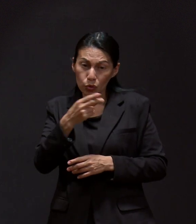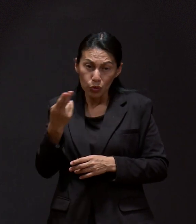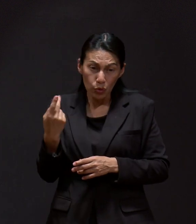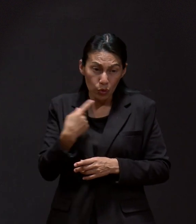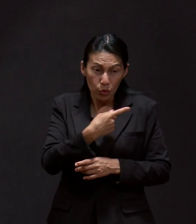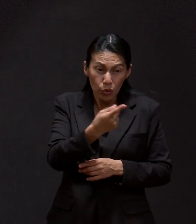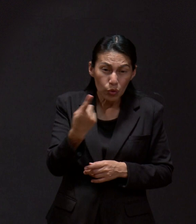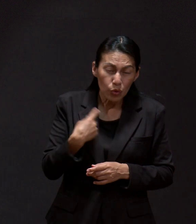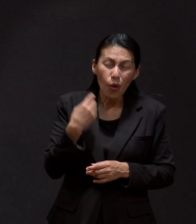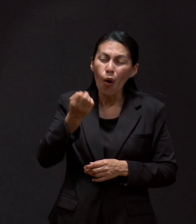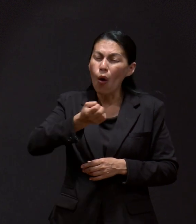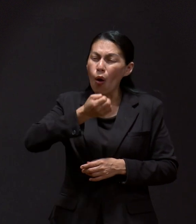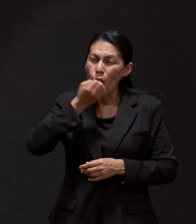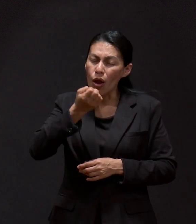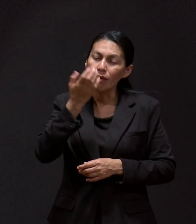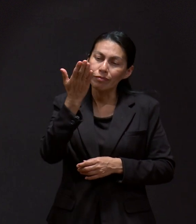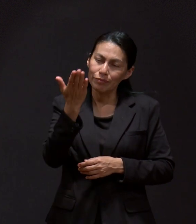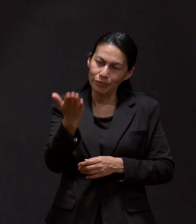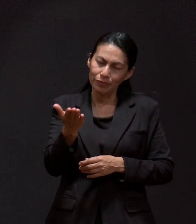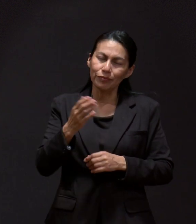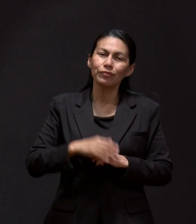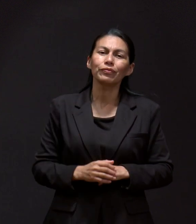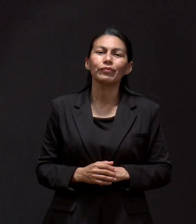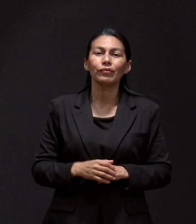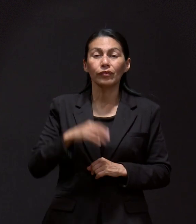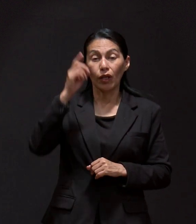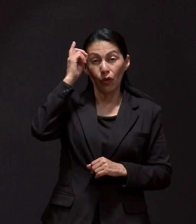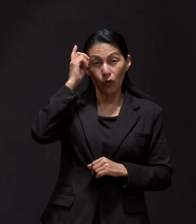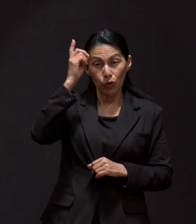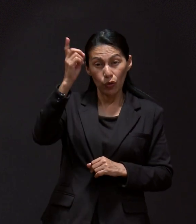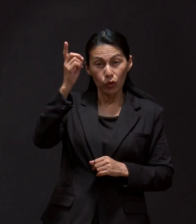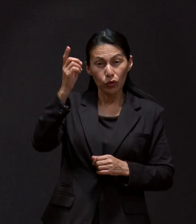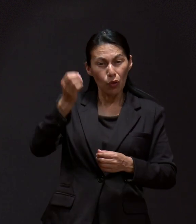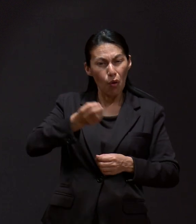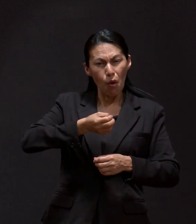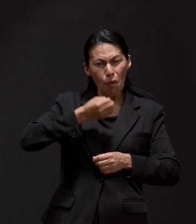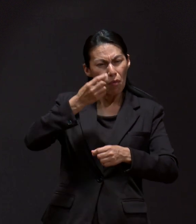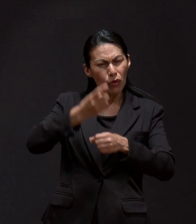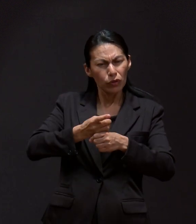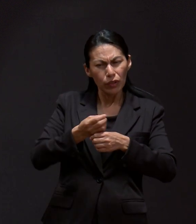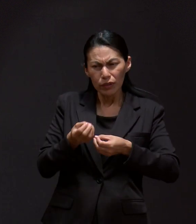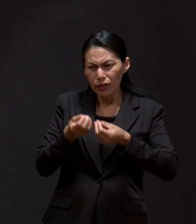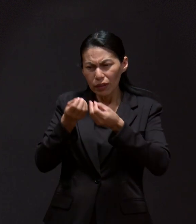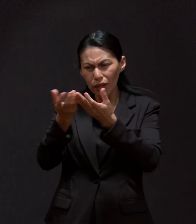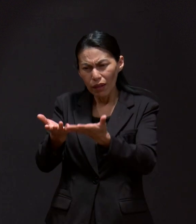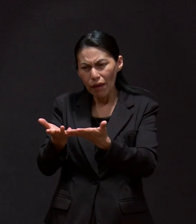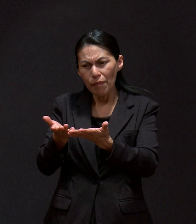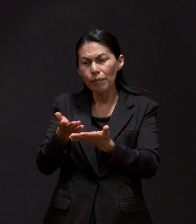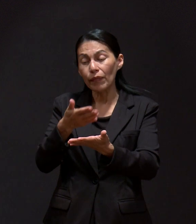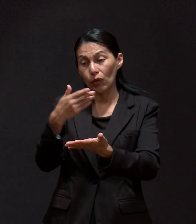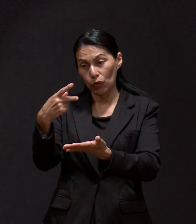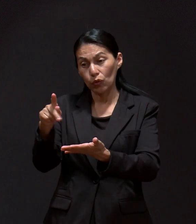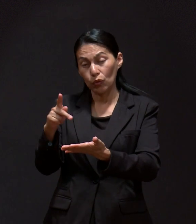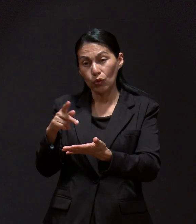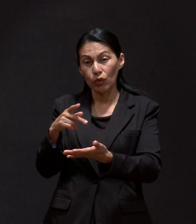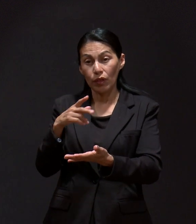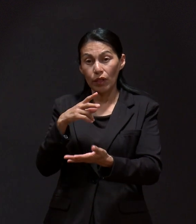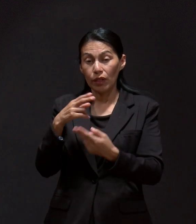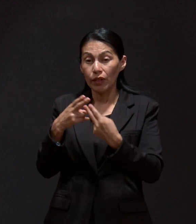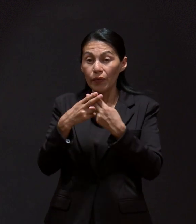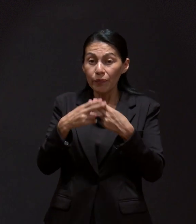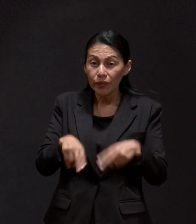estos pedidos de oración que tú tienes verdad que dios abra esas posibilidades que tú mencionas